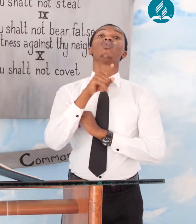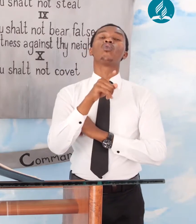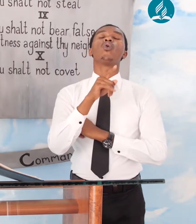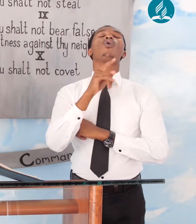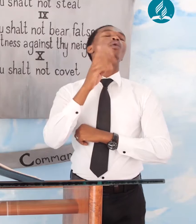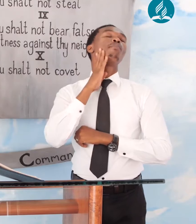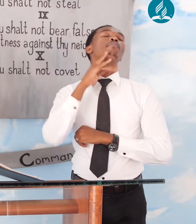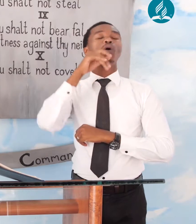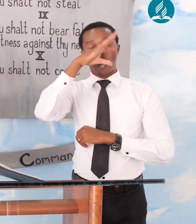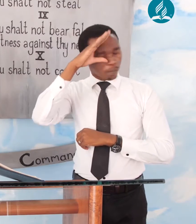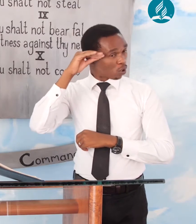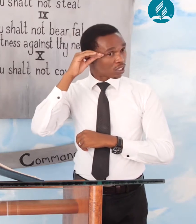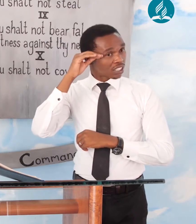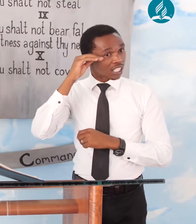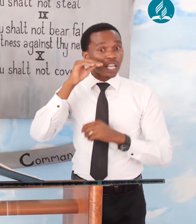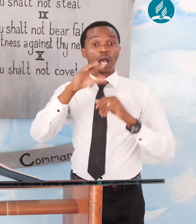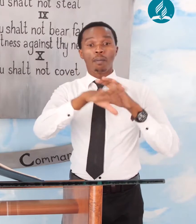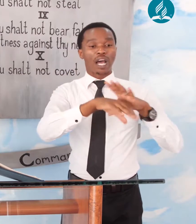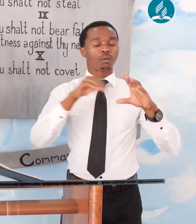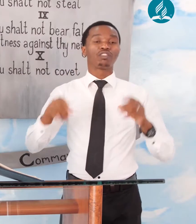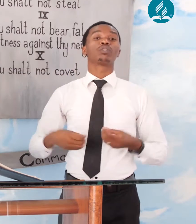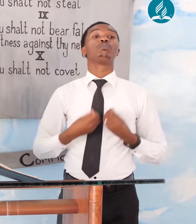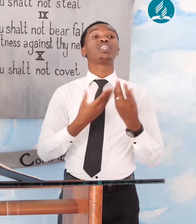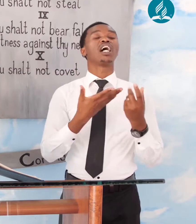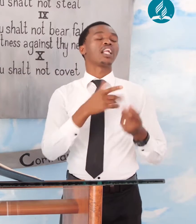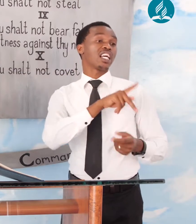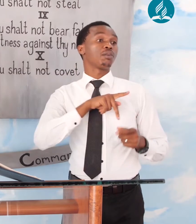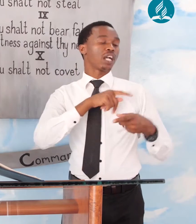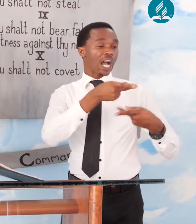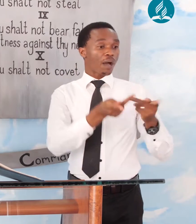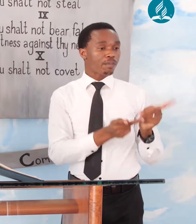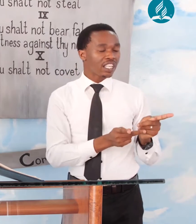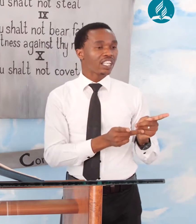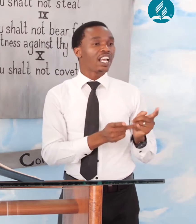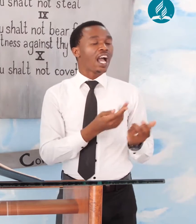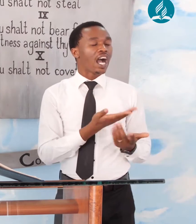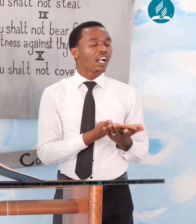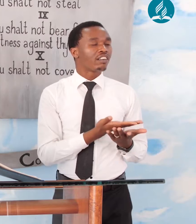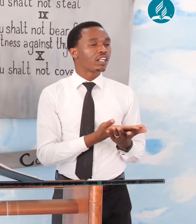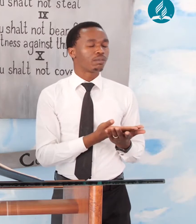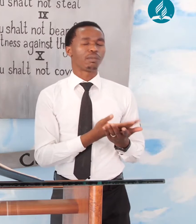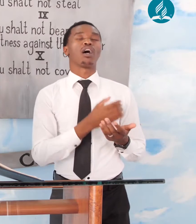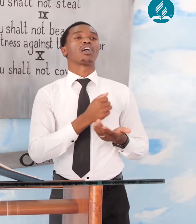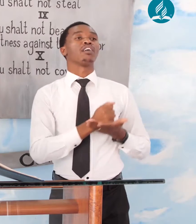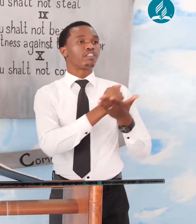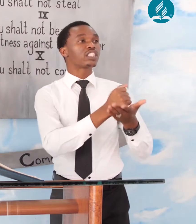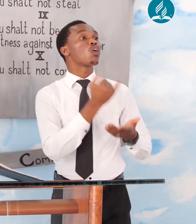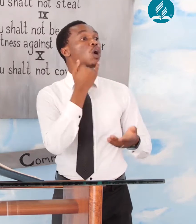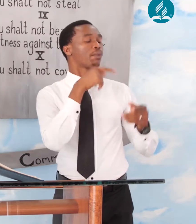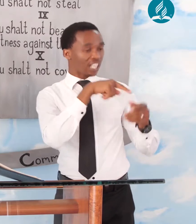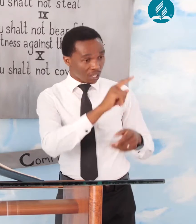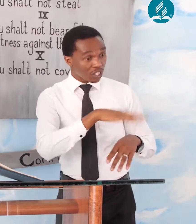abihemberwa iyi nkuru iranejeje cyane kumva umubyeyi yonsa umwana we